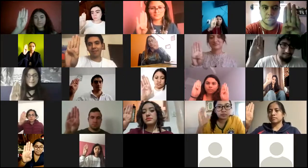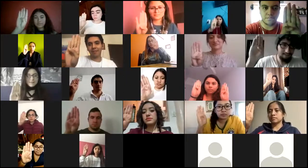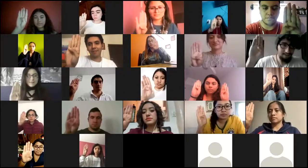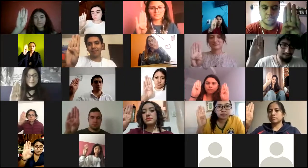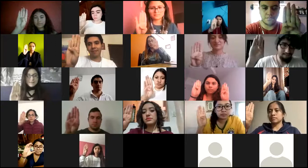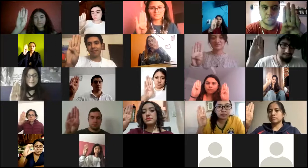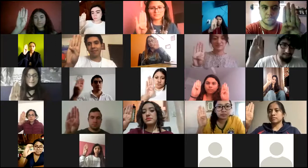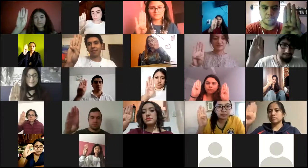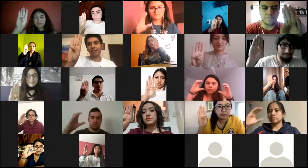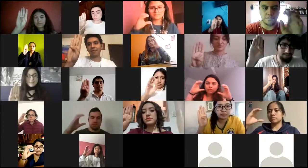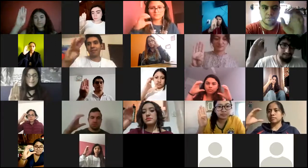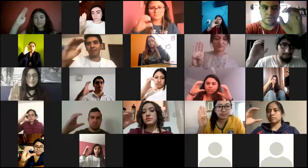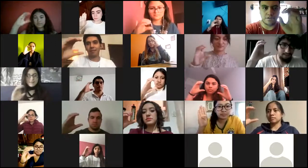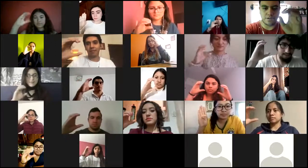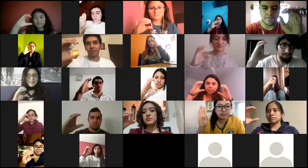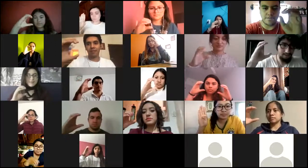Vayan a la velocidad de Ali.